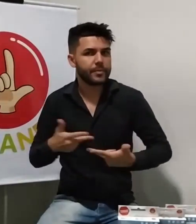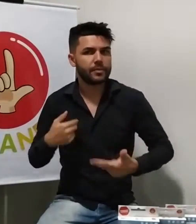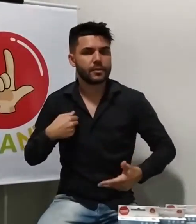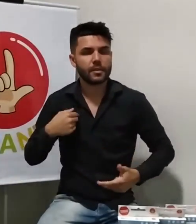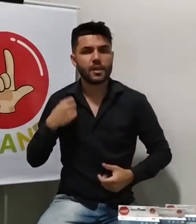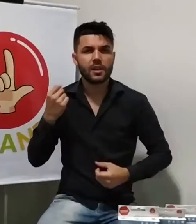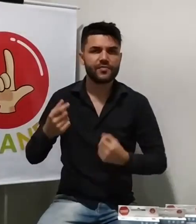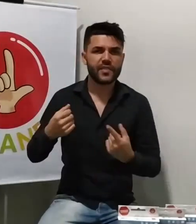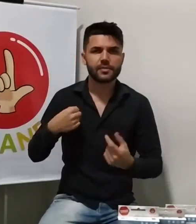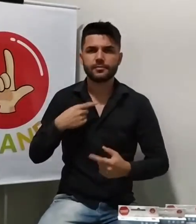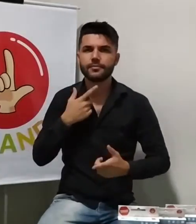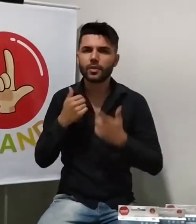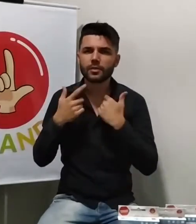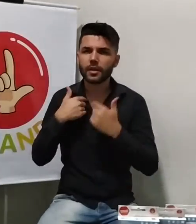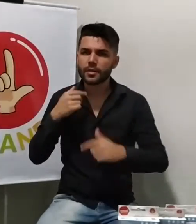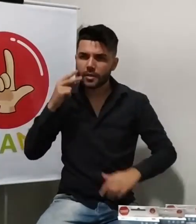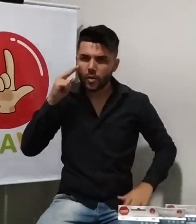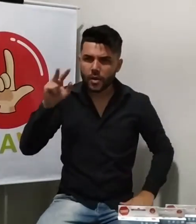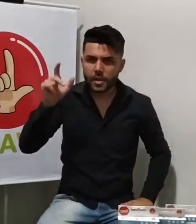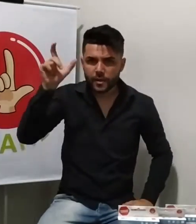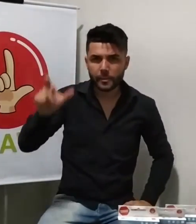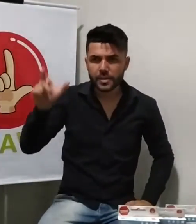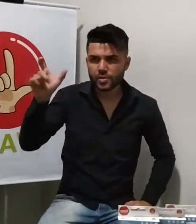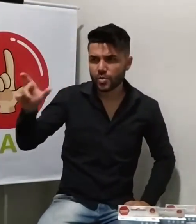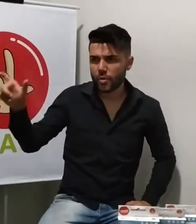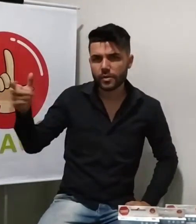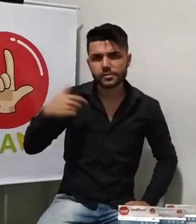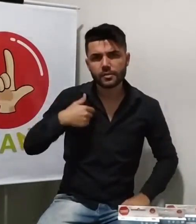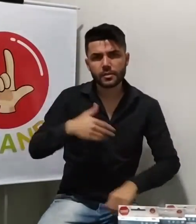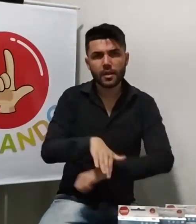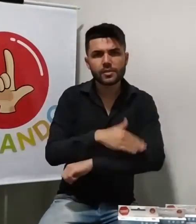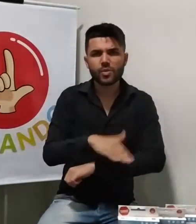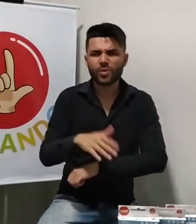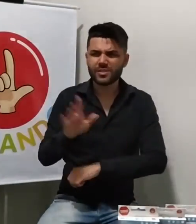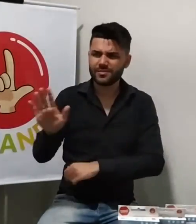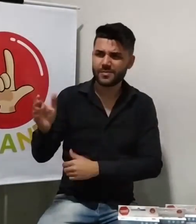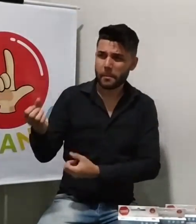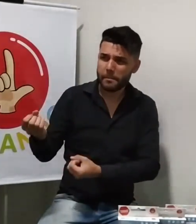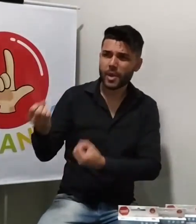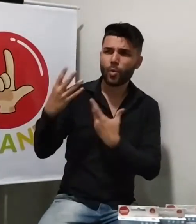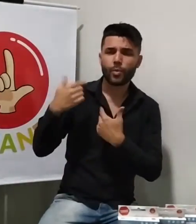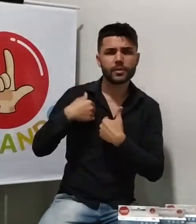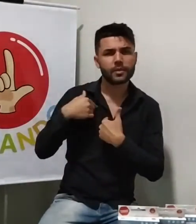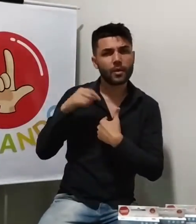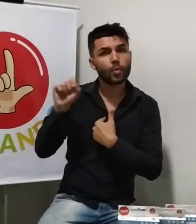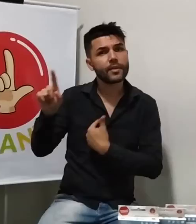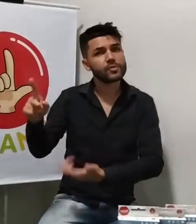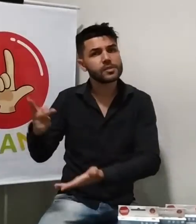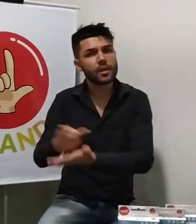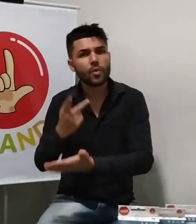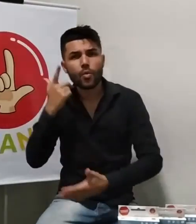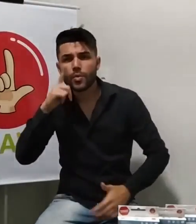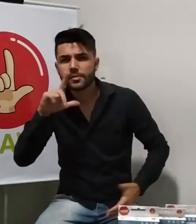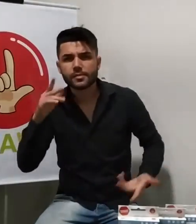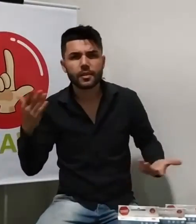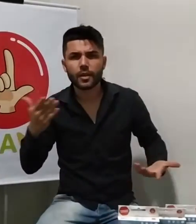assim, eu tinha vontade de parar as pessoas nas ruas e falar, cara, me conta, como é que você conseguiu? O que você fez? Eu tinha um desejo